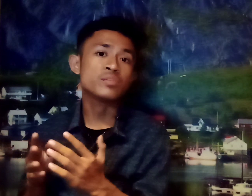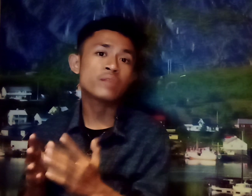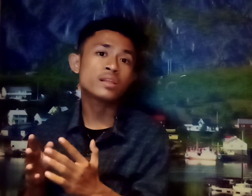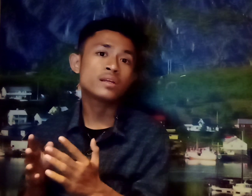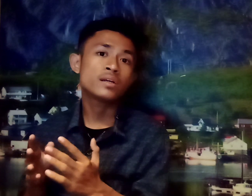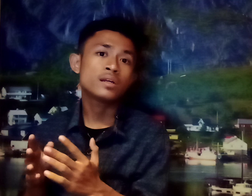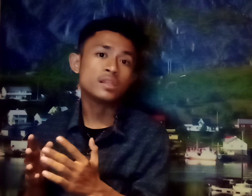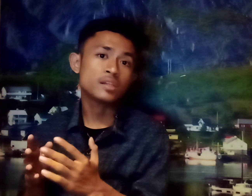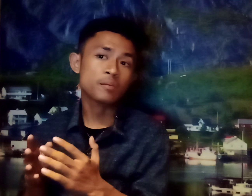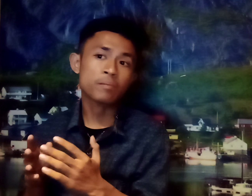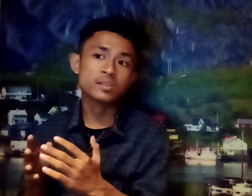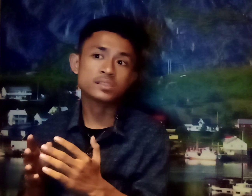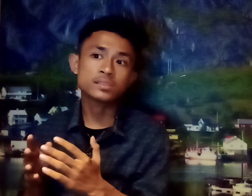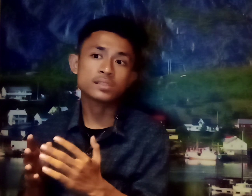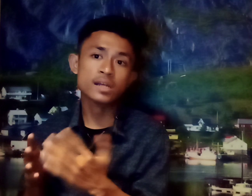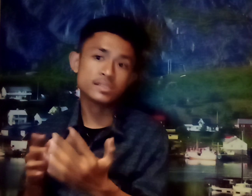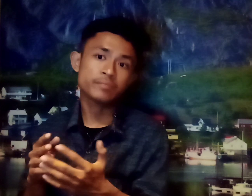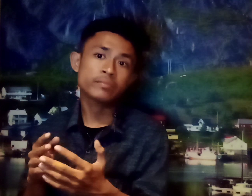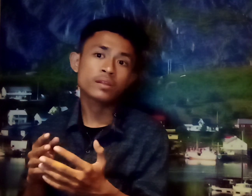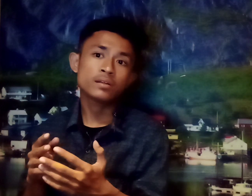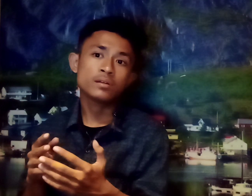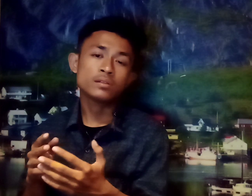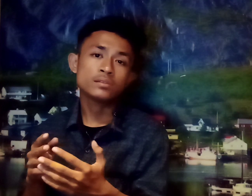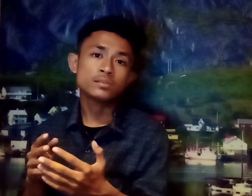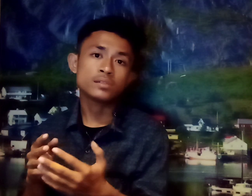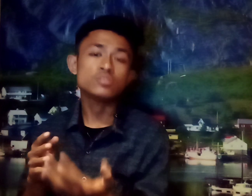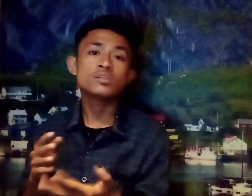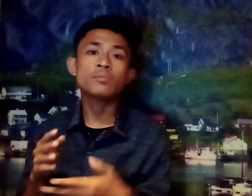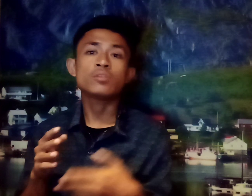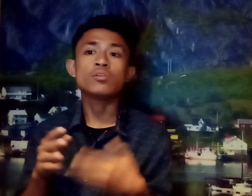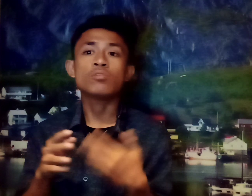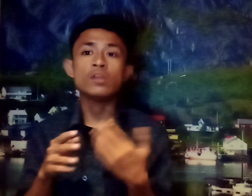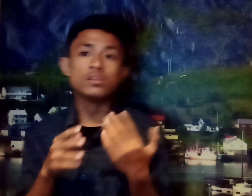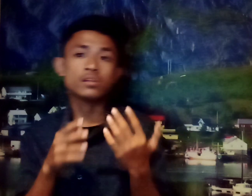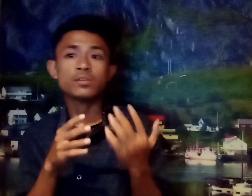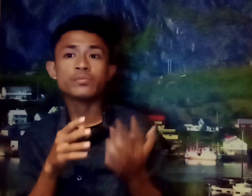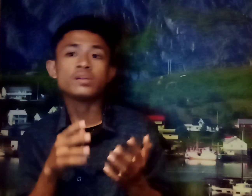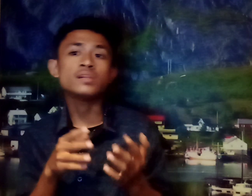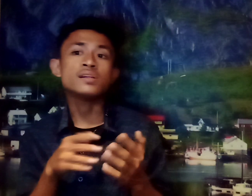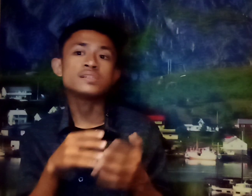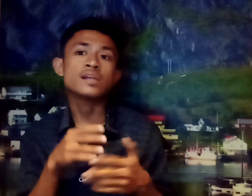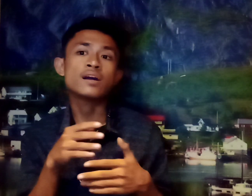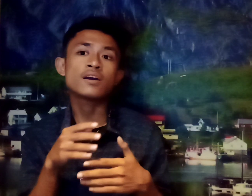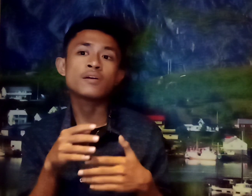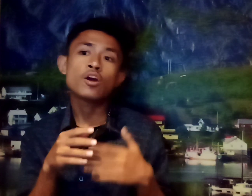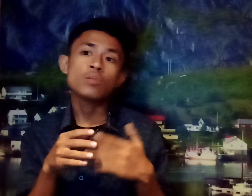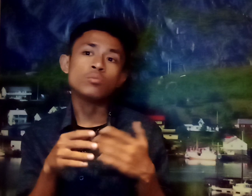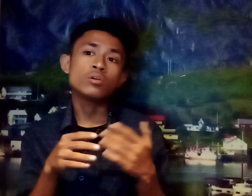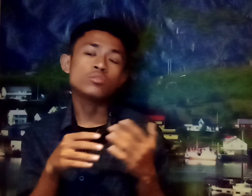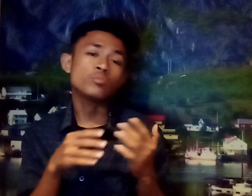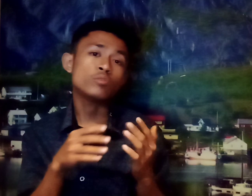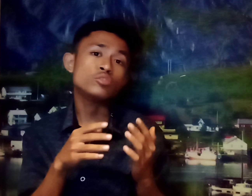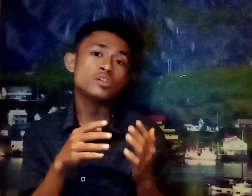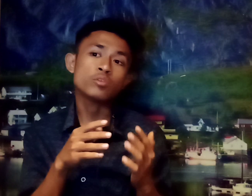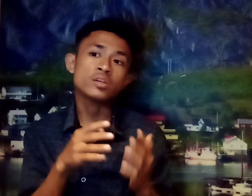bersifat interpretasi. Selanjutnya metode kualitatif ini dilaksanakan bukan untuk menguji